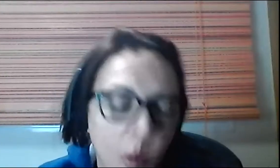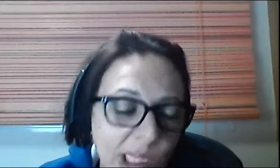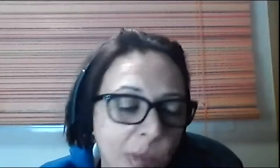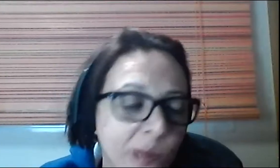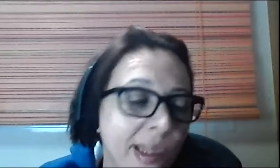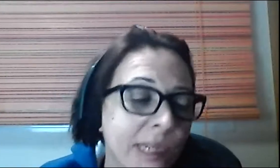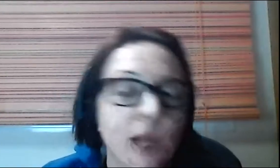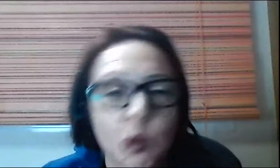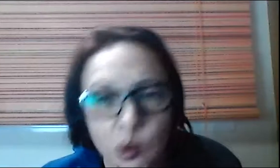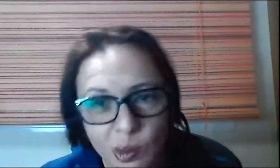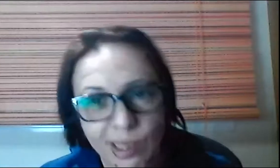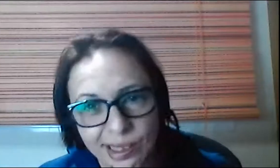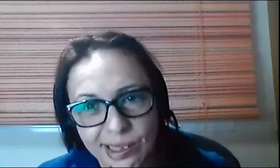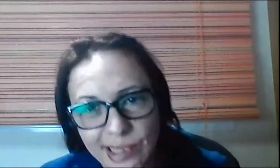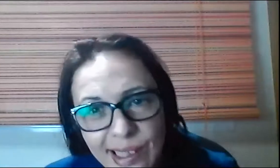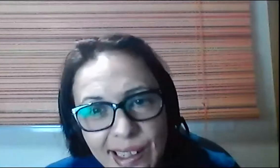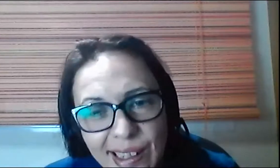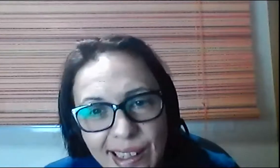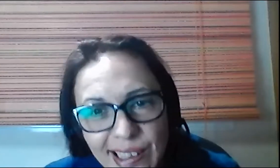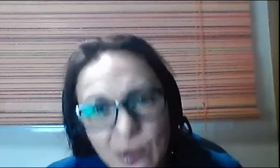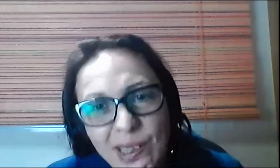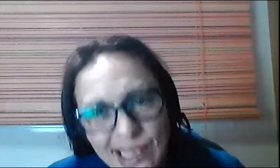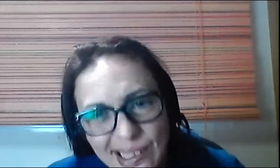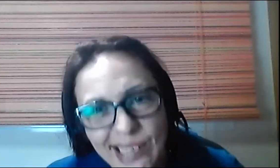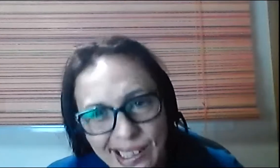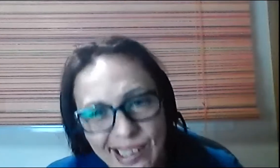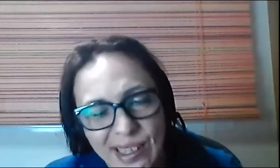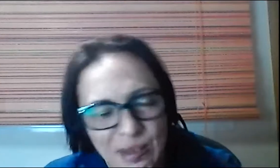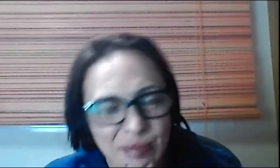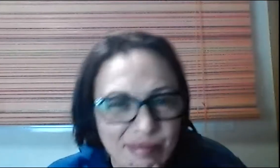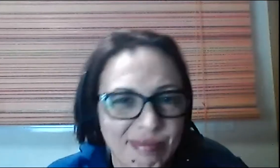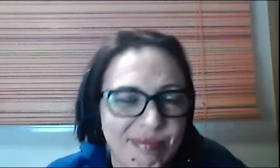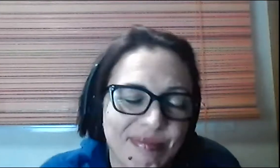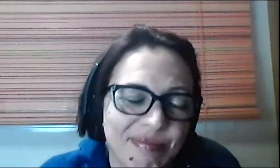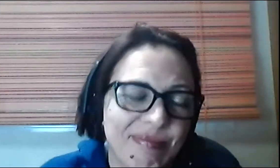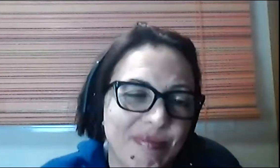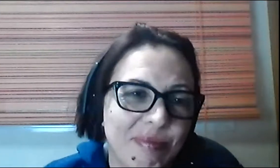Bueno, y algunas de las posibilidades habrá que construirlas antes de poder hacerlas elegir.